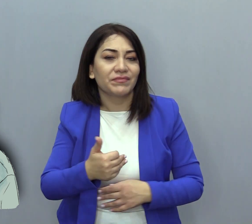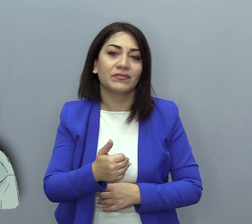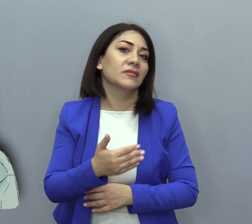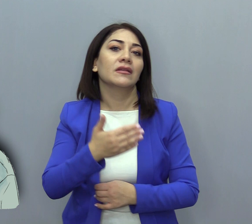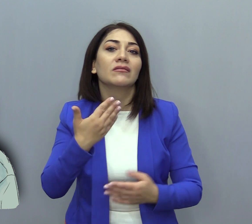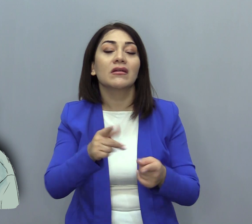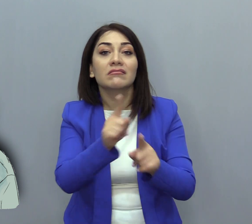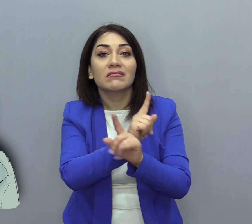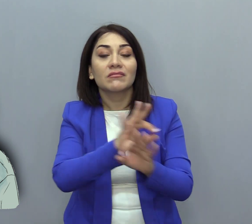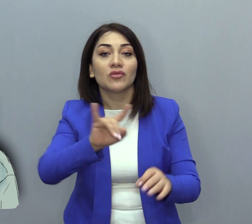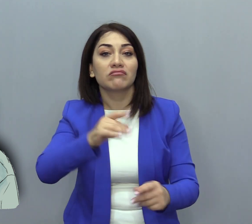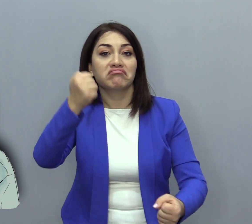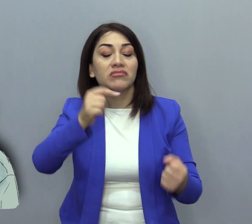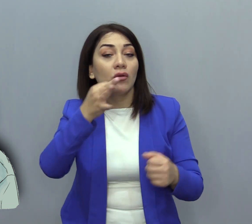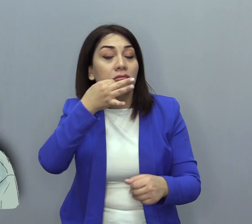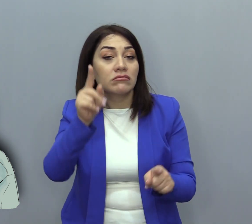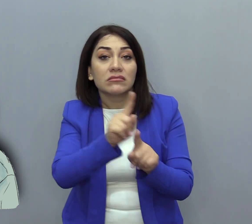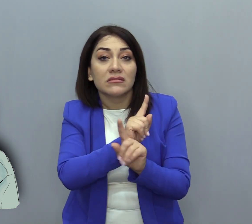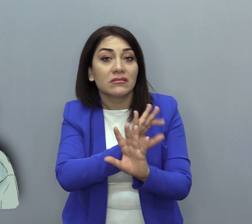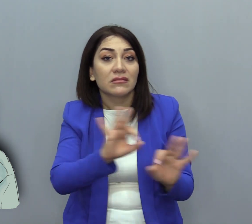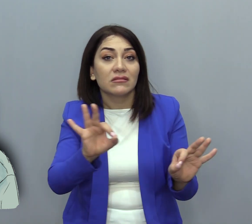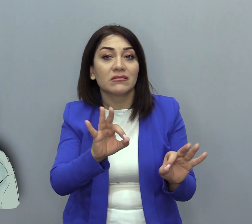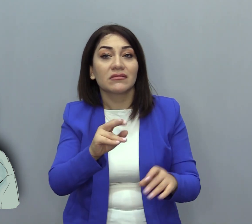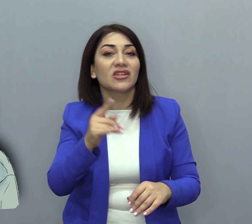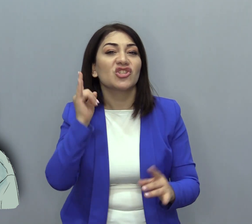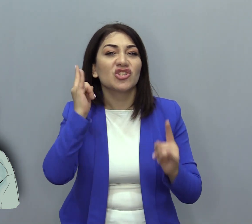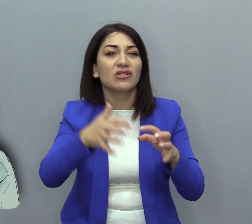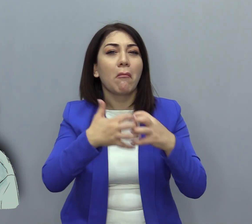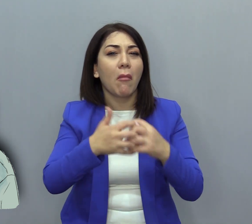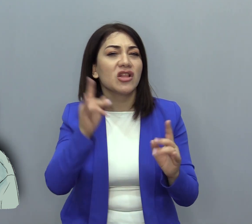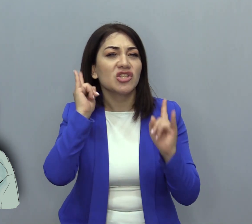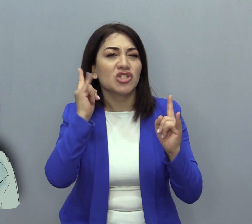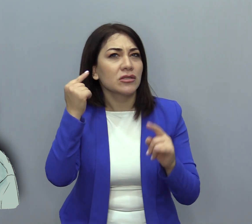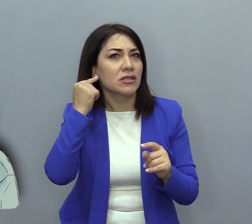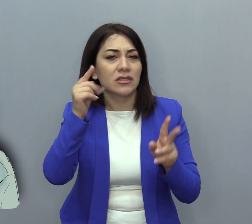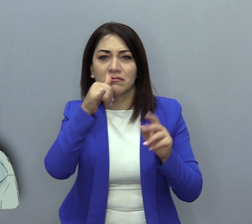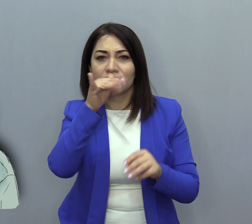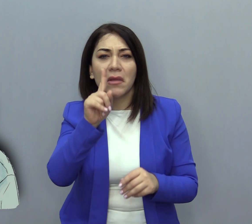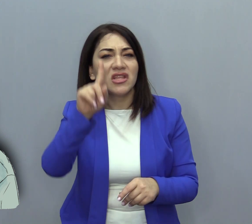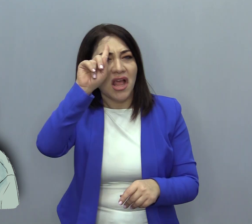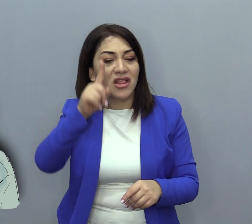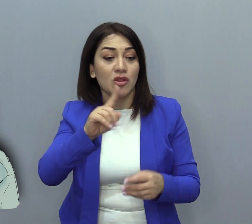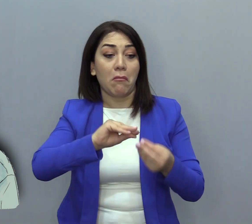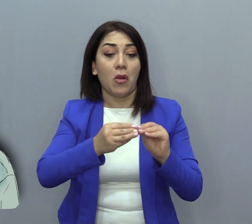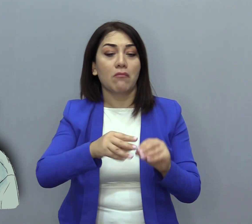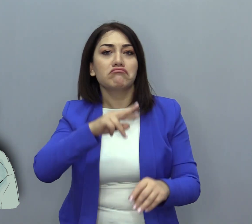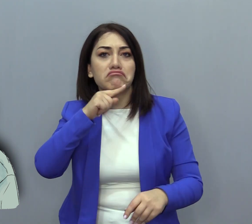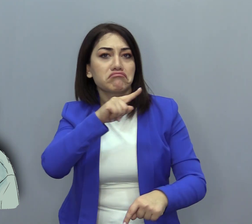անդերի ոթաչու էր։ Նա չեր կարող լսել շարժիչի ձայնը, բայց միշտ գիտեր, երբ մի բան այն չեր, կանի որ զգում էր